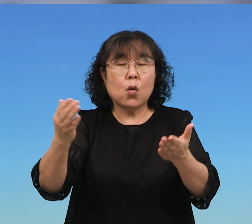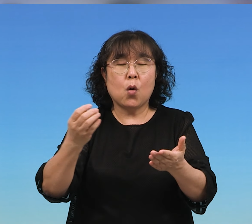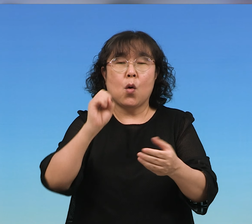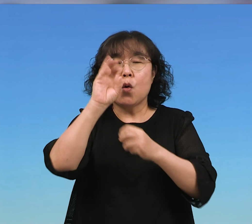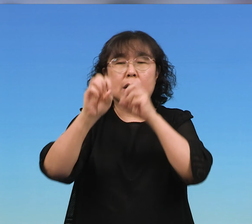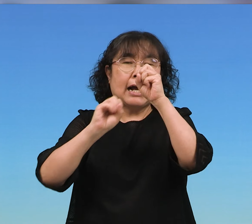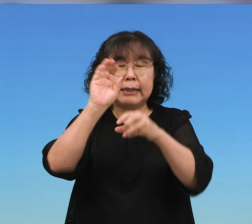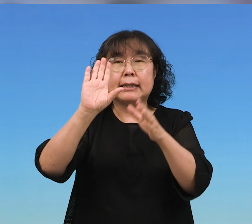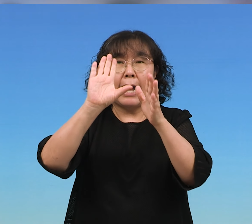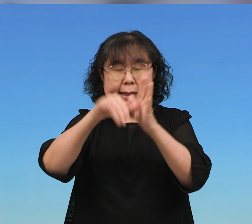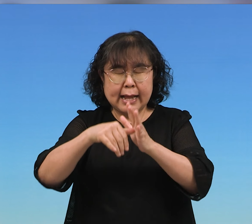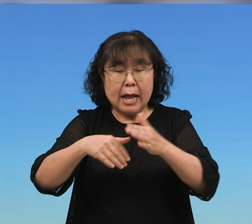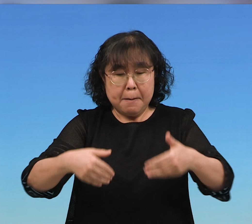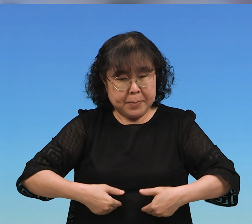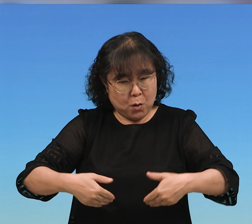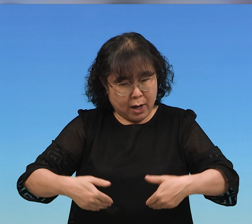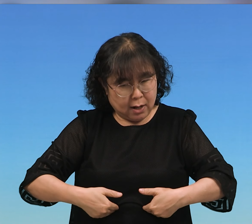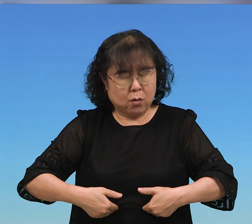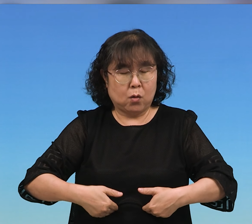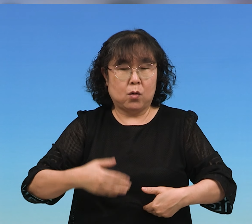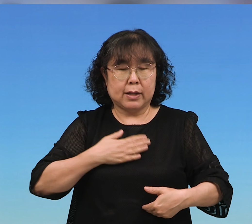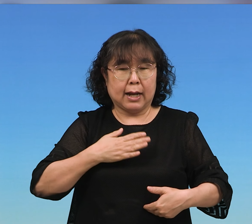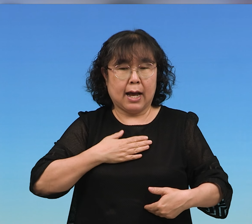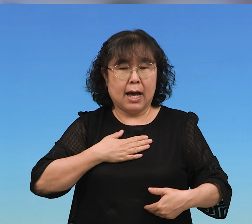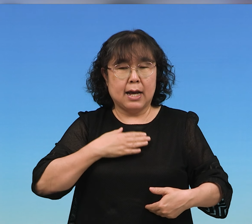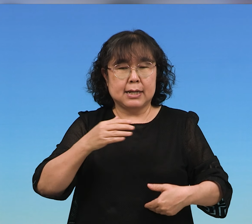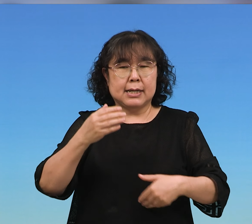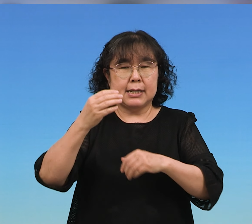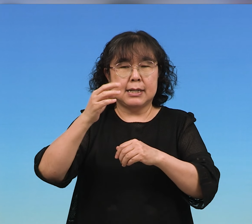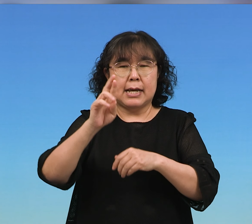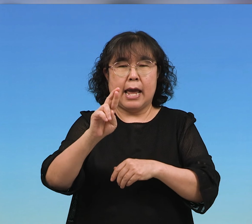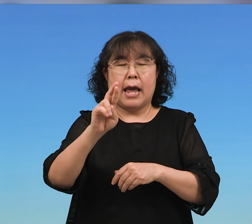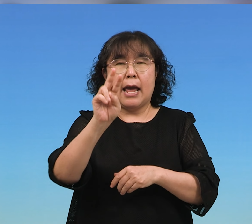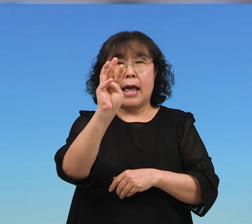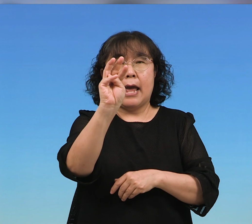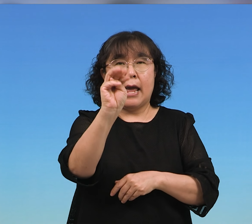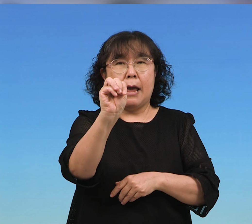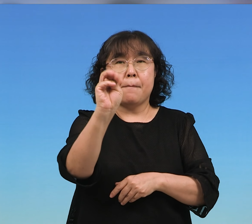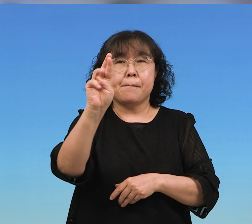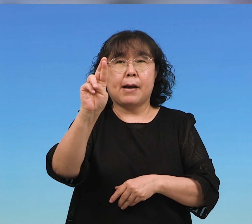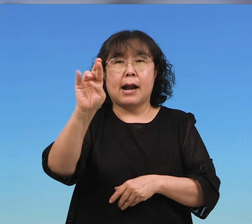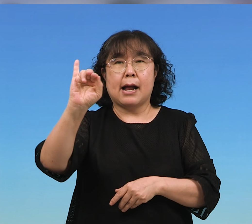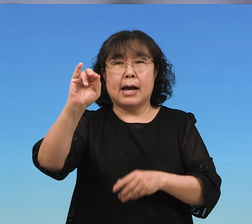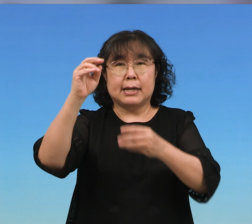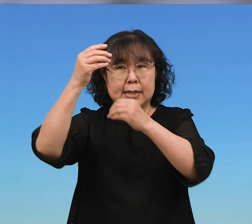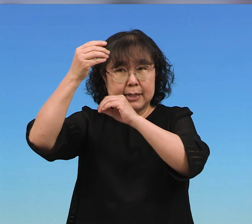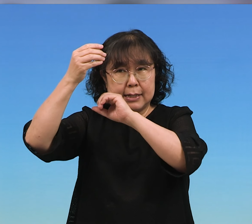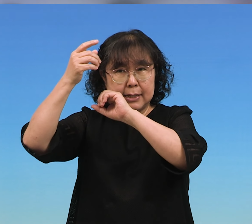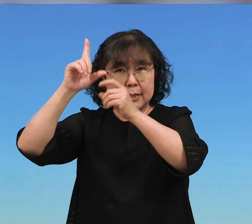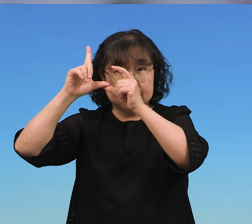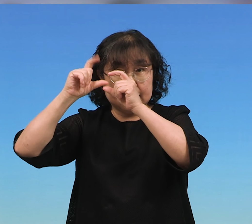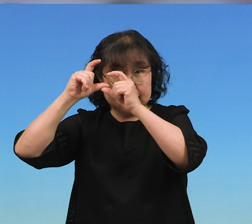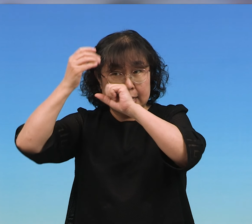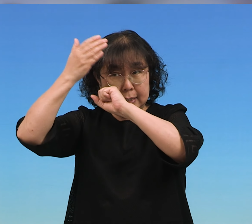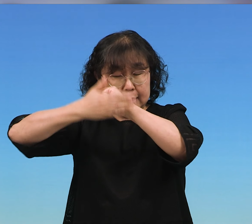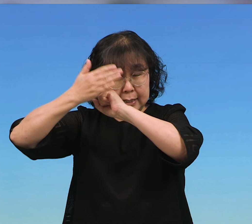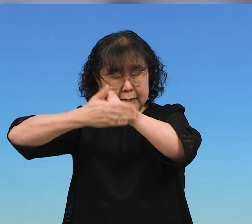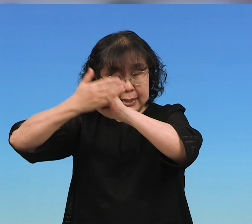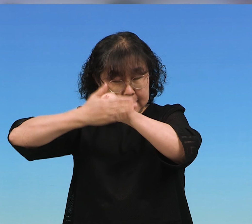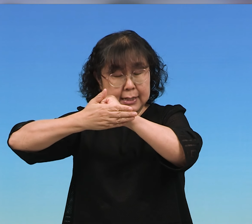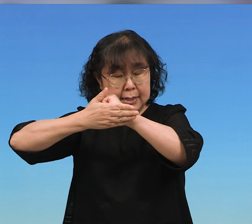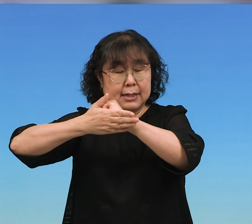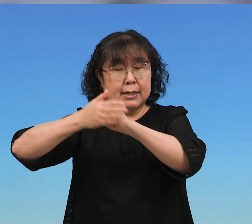증언하고 간증할 때 그때 필요하라고 내가 그때 필요하라고 증거 자료로 이 MRI 사진을 내가 찍어놨다. 뭘 의미하는